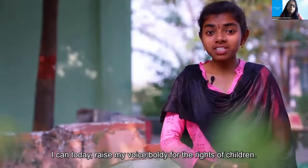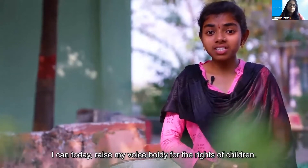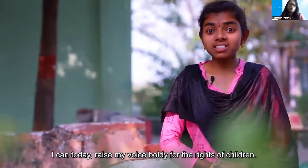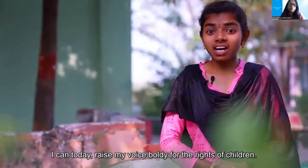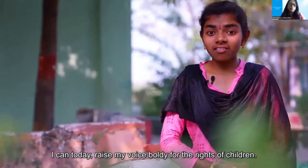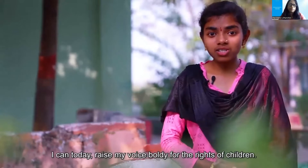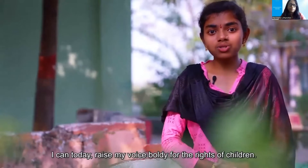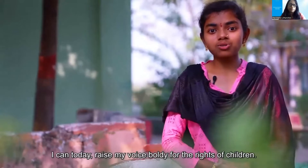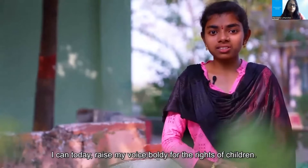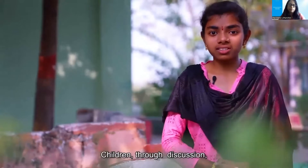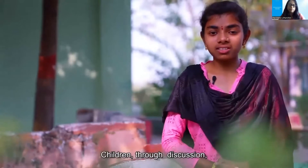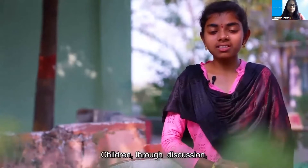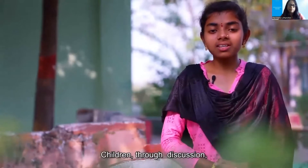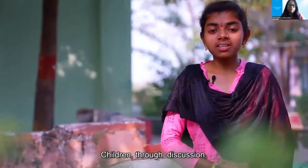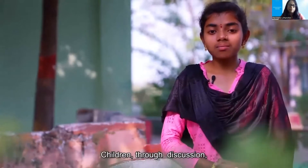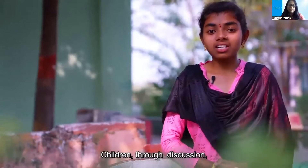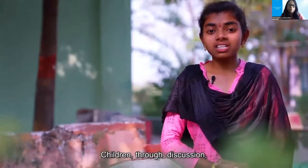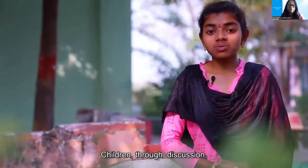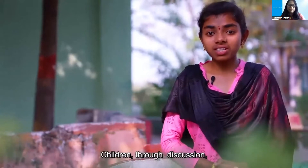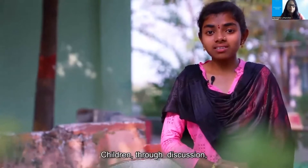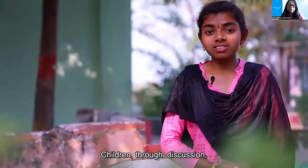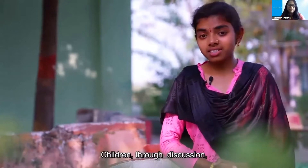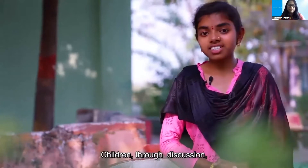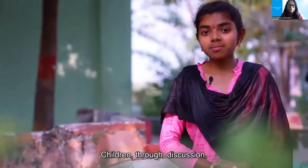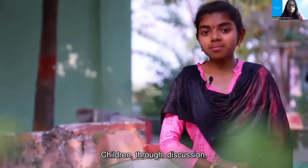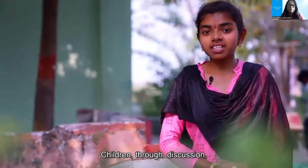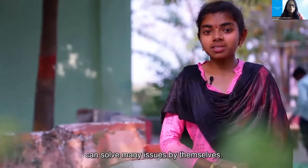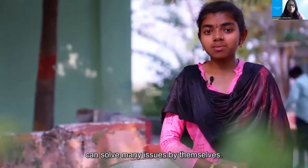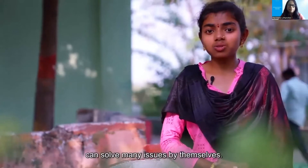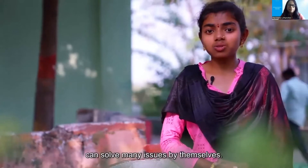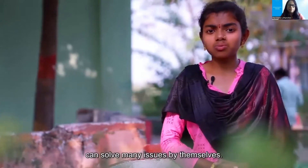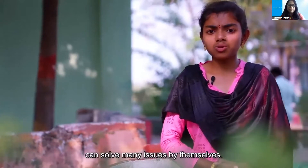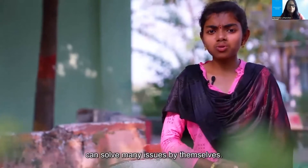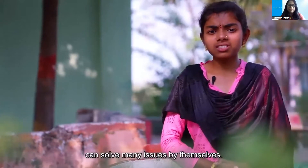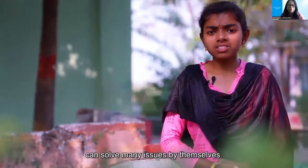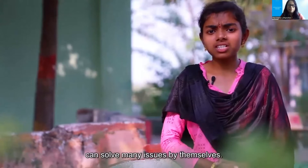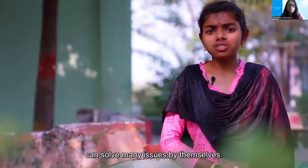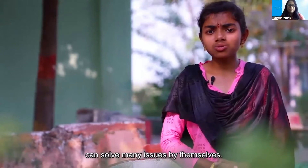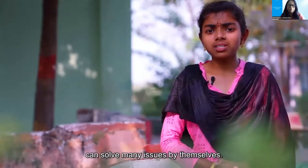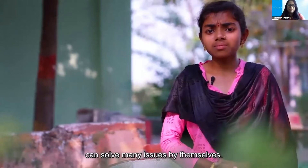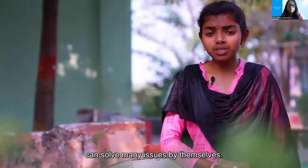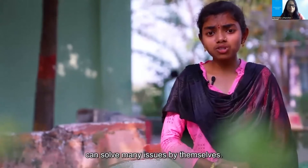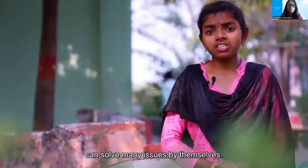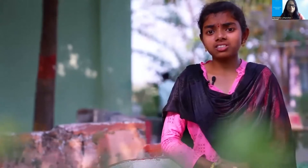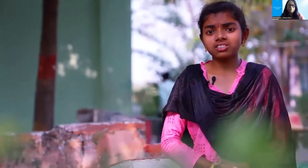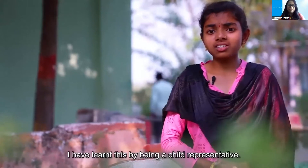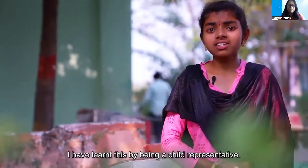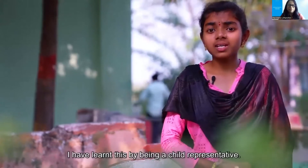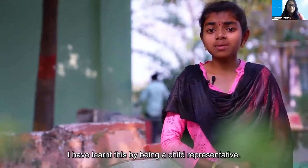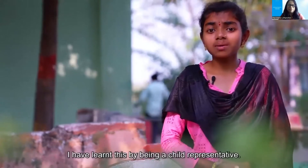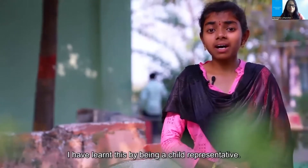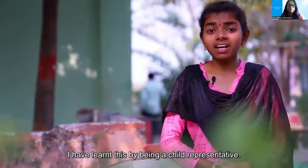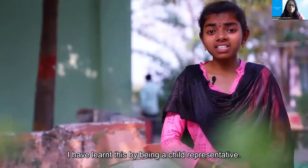शकते. बालक स्वतः चर्चेच्या माध्यमातून मोठमोठ्या समस्यांची उत्तरे मिळवू शकतात हे मी बालकांचे प्रतिनिधित्व करताना शिकले